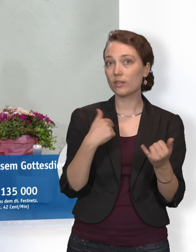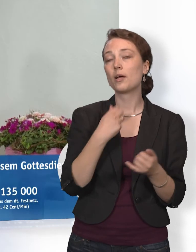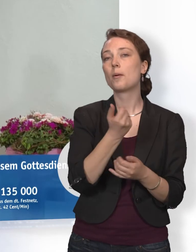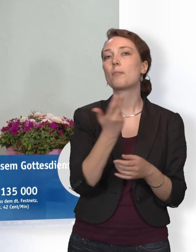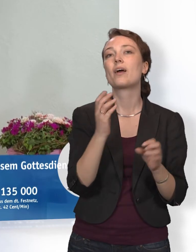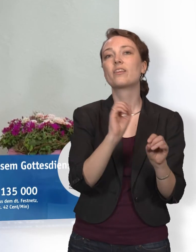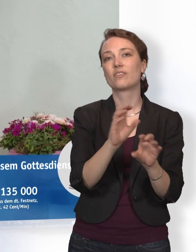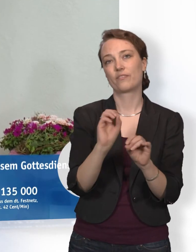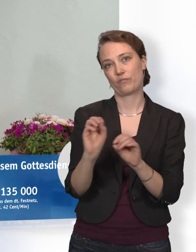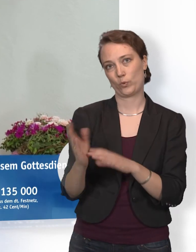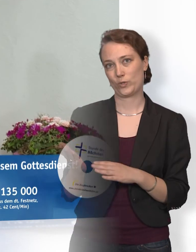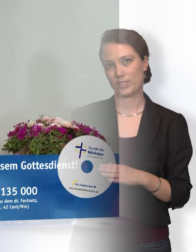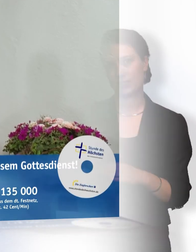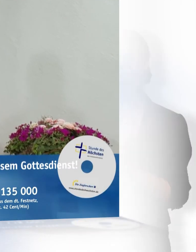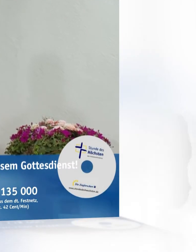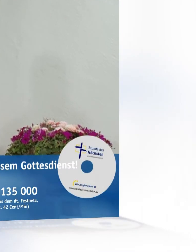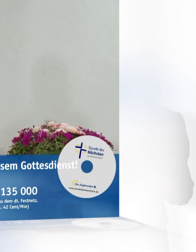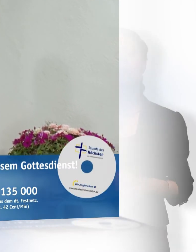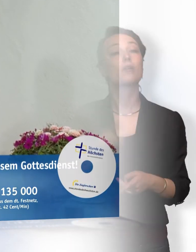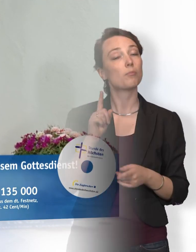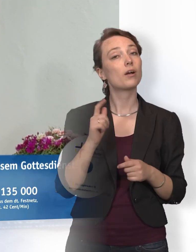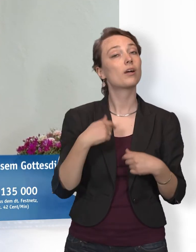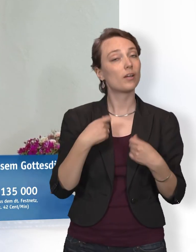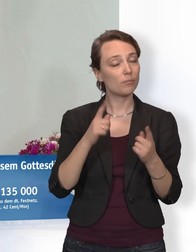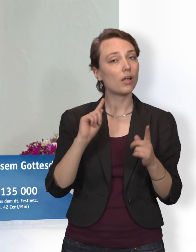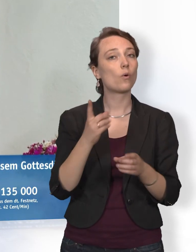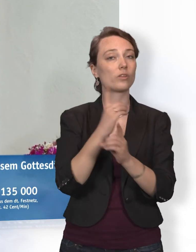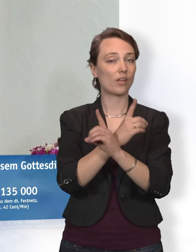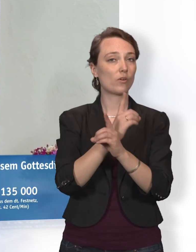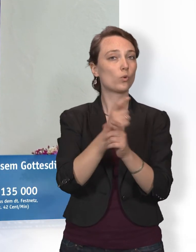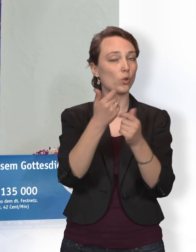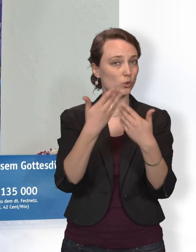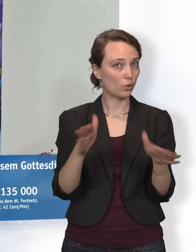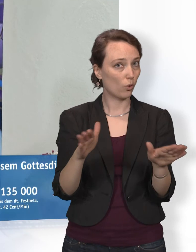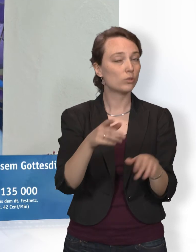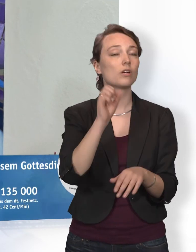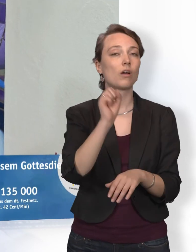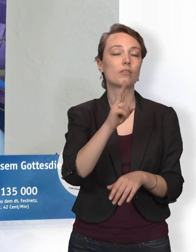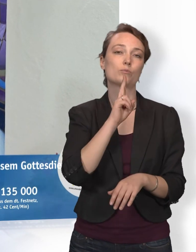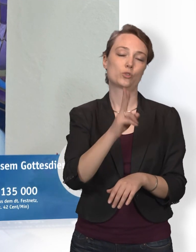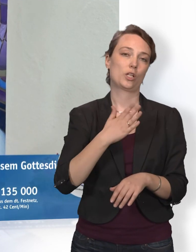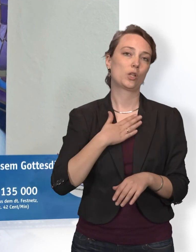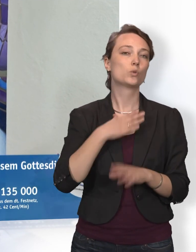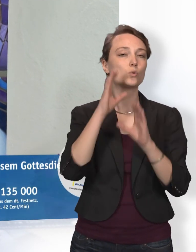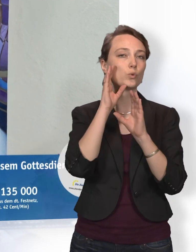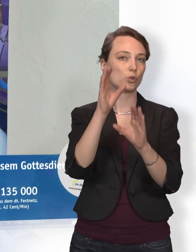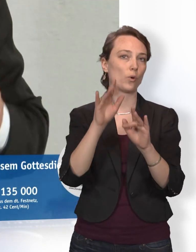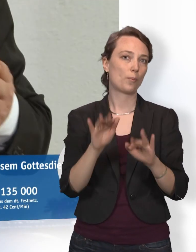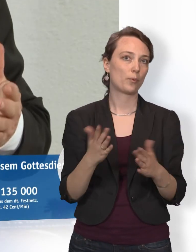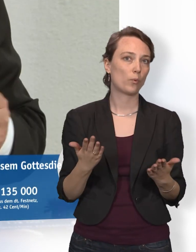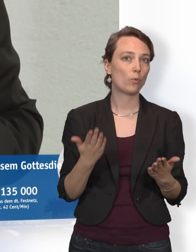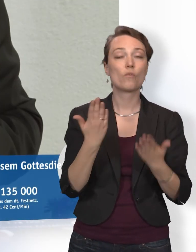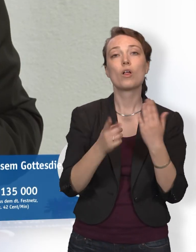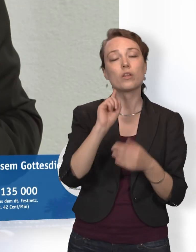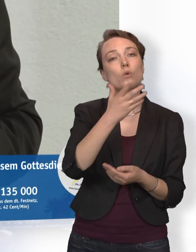Informationen. Eine kostenlose DVD vom Gottesdienst erhalten Sie gratis bei uns im Zuschauerbüro. Eventuell ist das ja